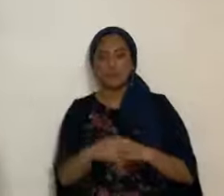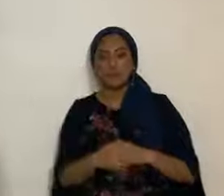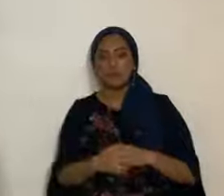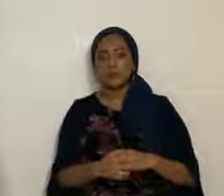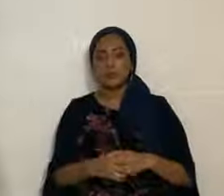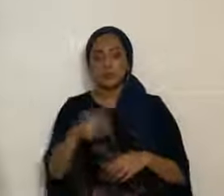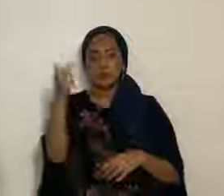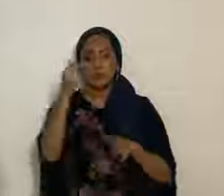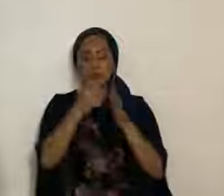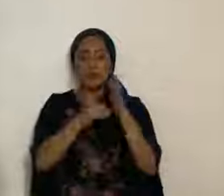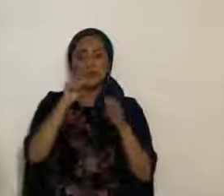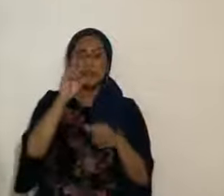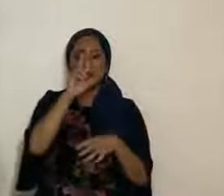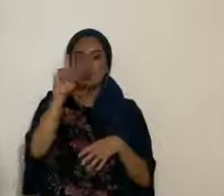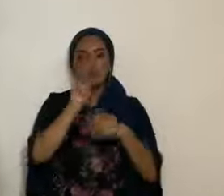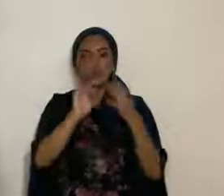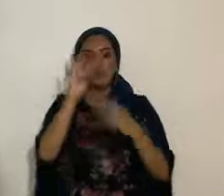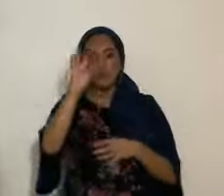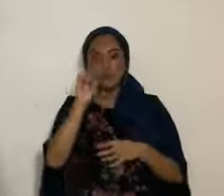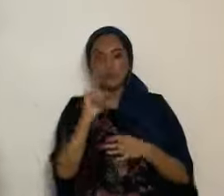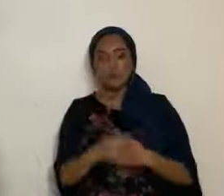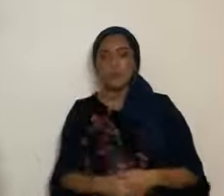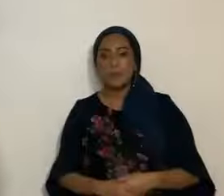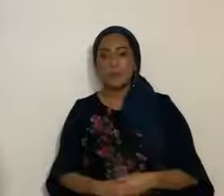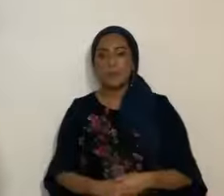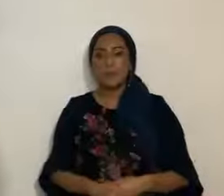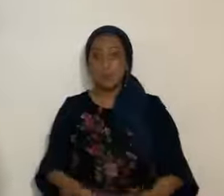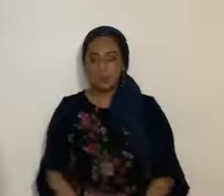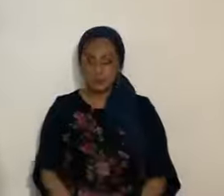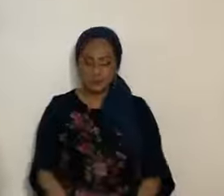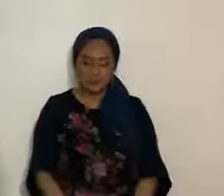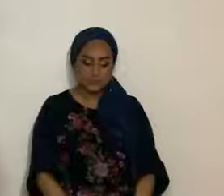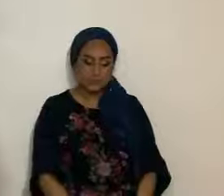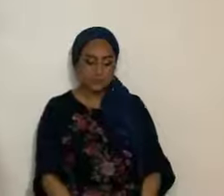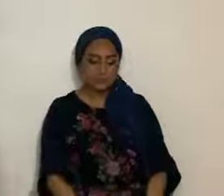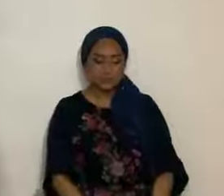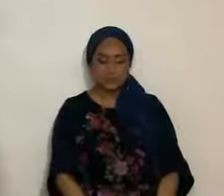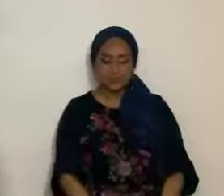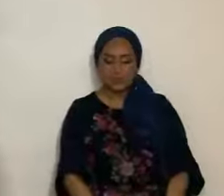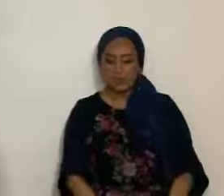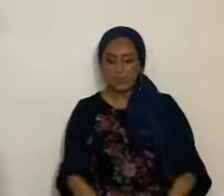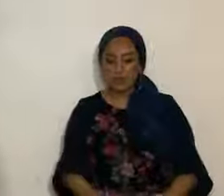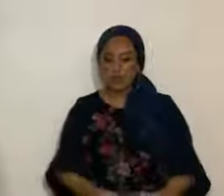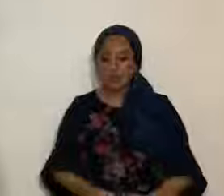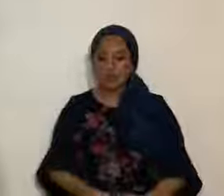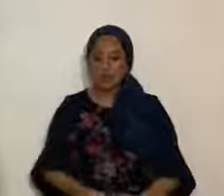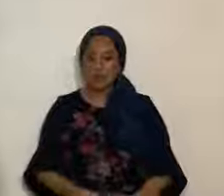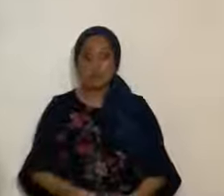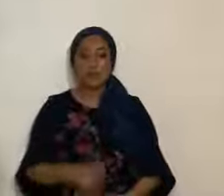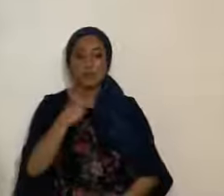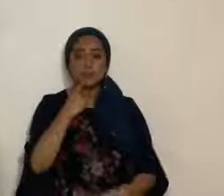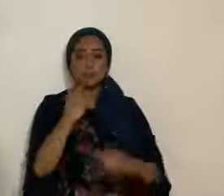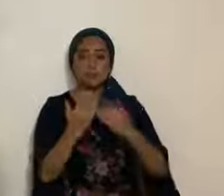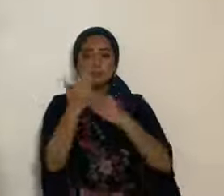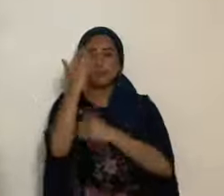Génesis 31:40, los invito a que me acompañen allá, por favor. Dice de la siguiente manera: De día me consumía el calor